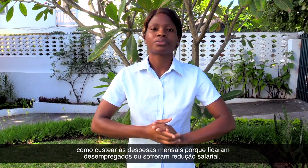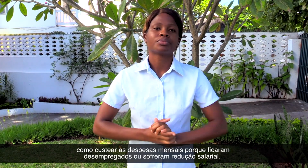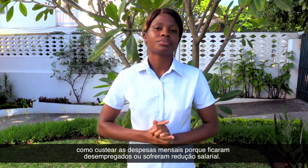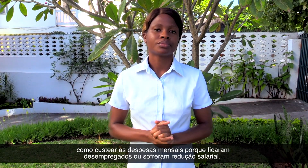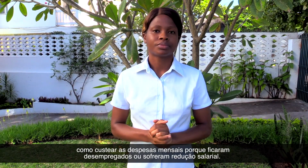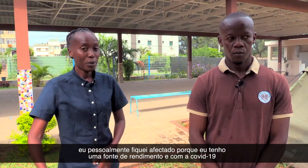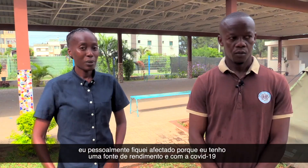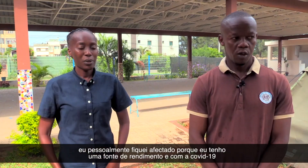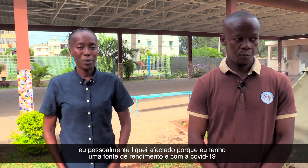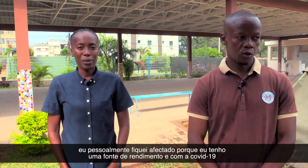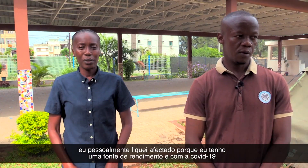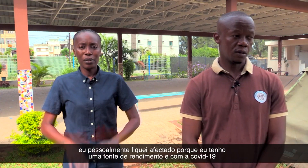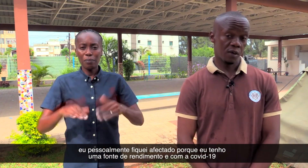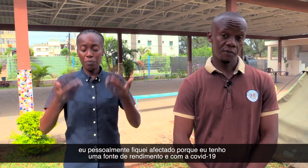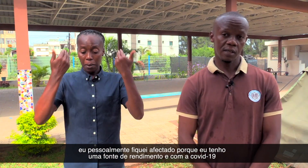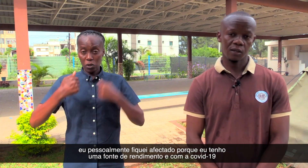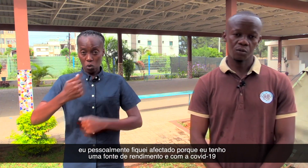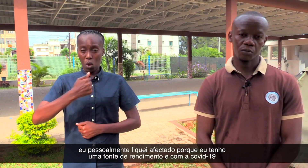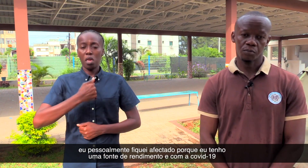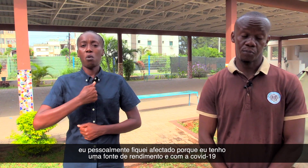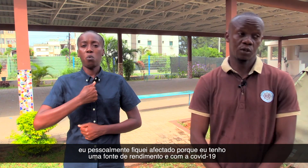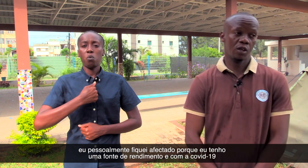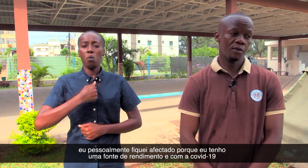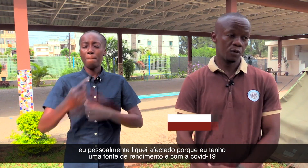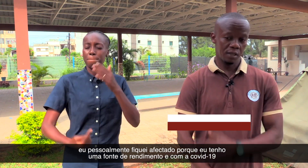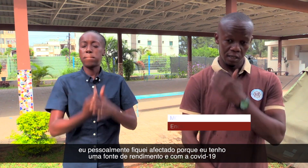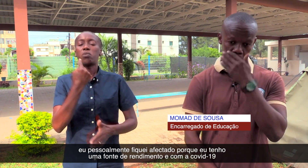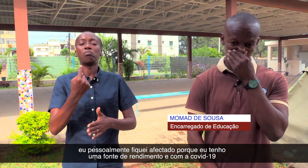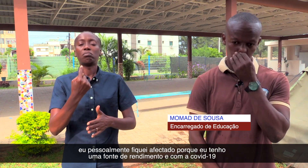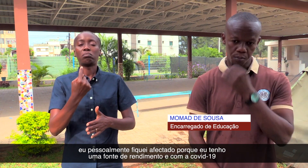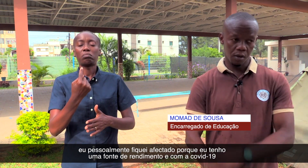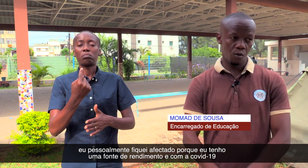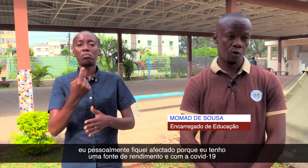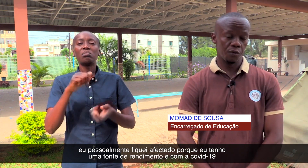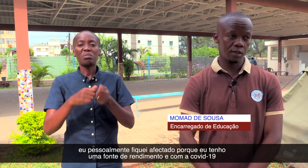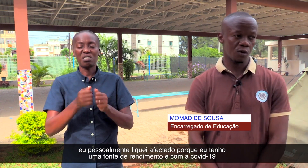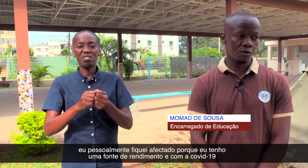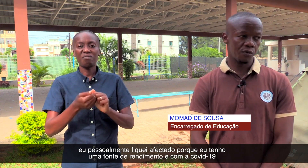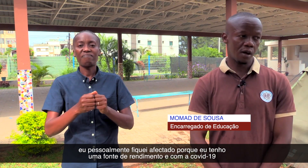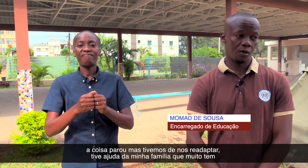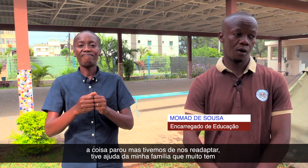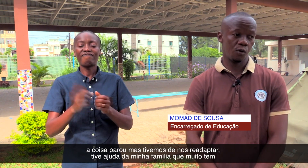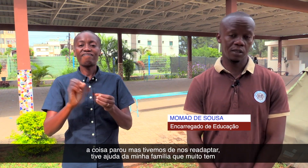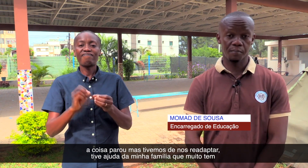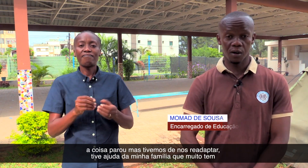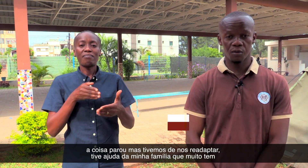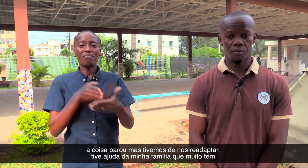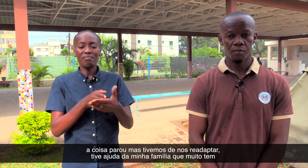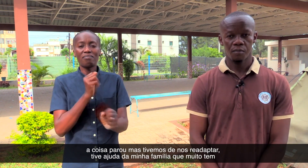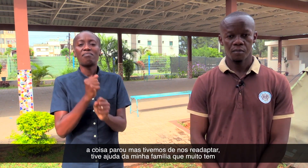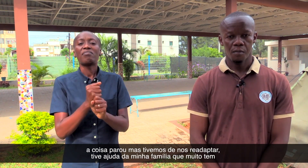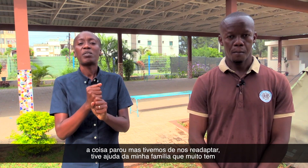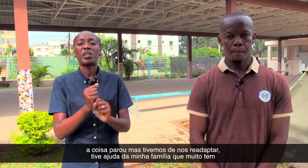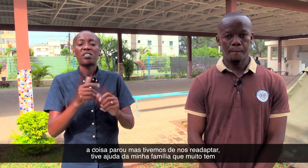redução salarial. Eu, pessoalmente, fiquei afetado, porque eu tenho uma fonte de rendimento e com a Covid-19 a coisa apagou.